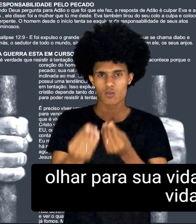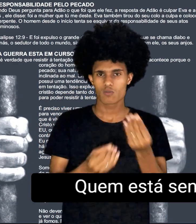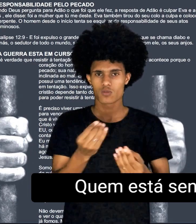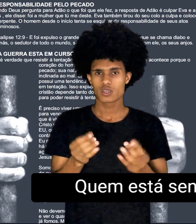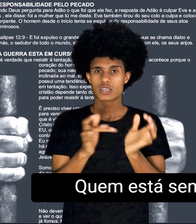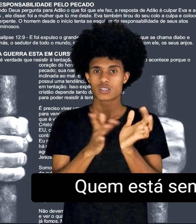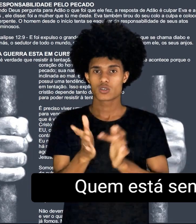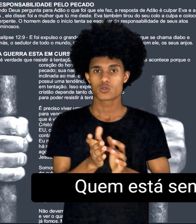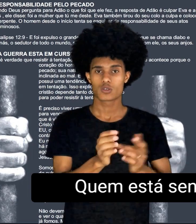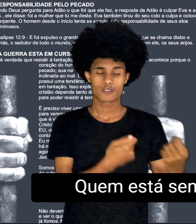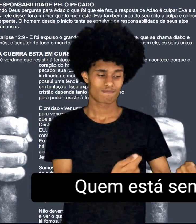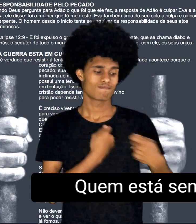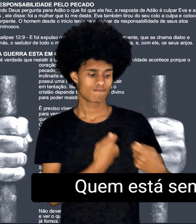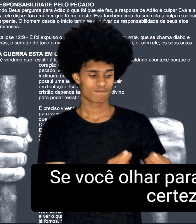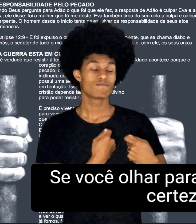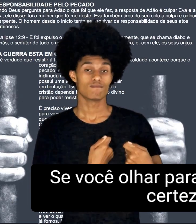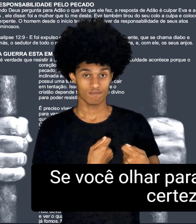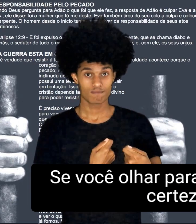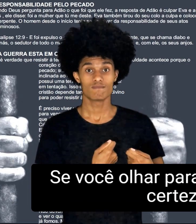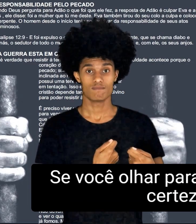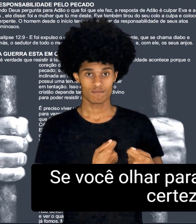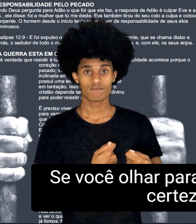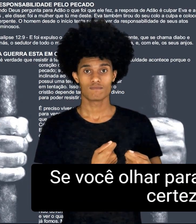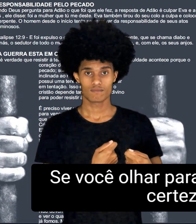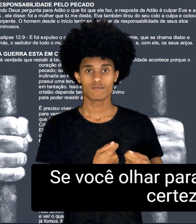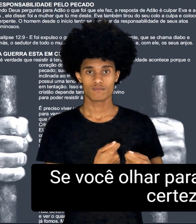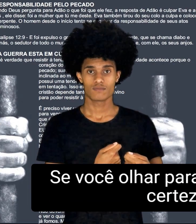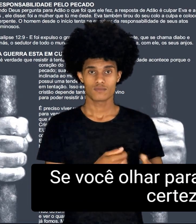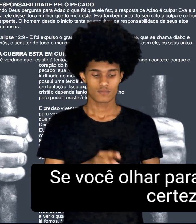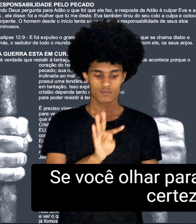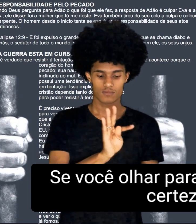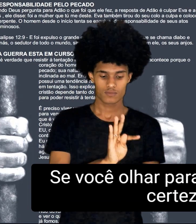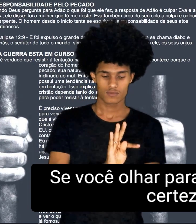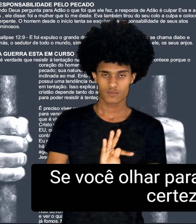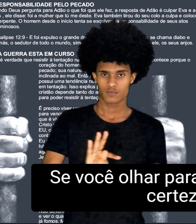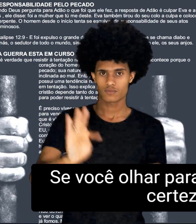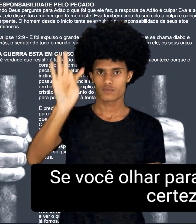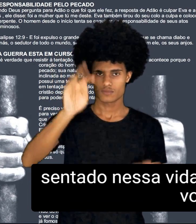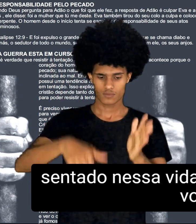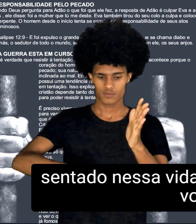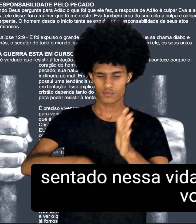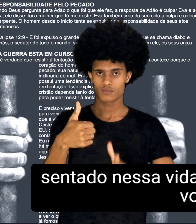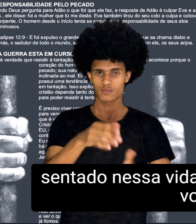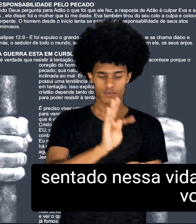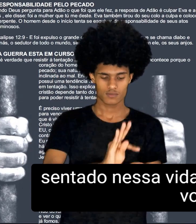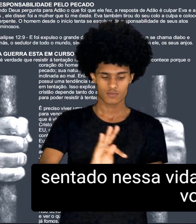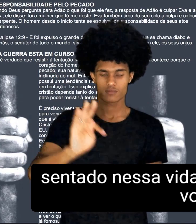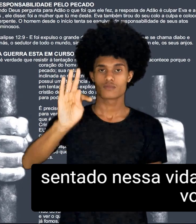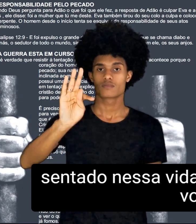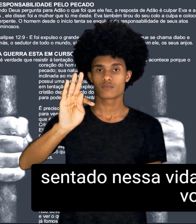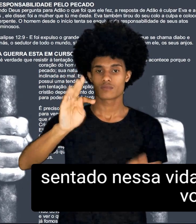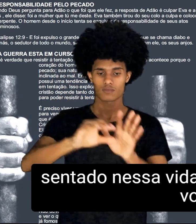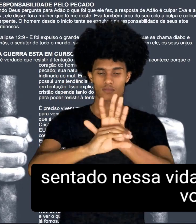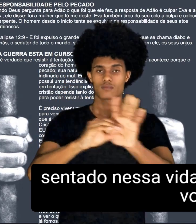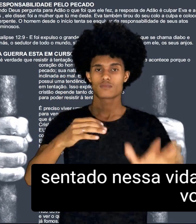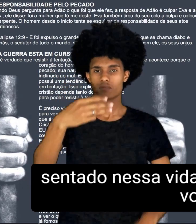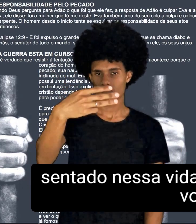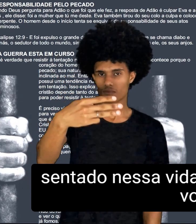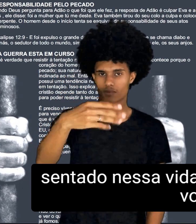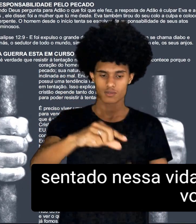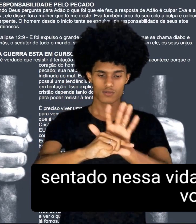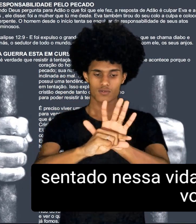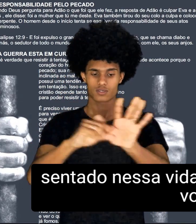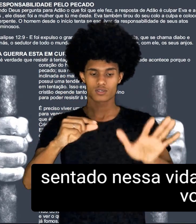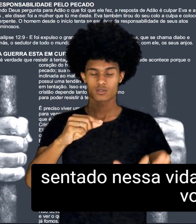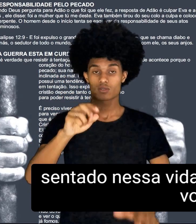cadeira. Quem está sentando nessa cadeira hoje? Se você olhar para ela e ver ela ocupada, com certeza é você que está sentando nessa vida, tá? No trono da sua